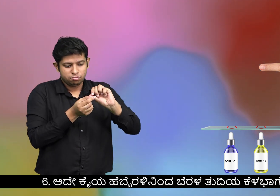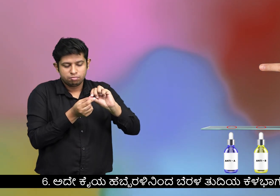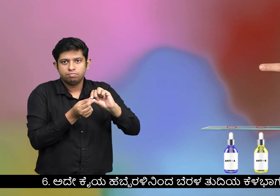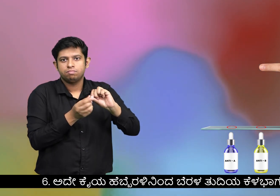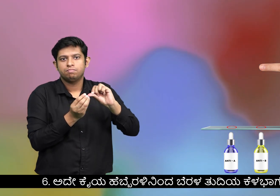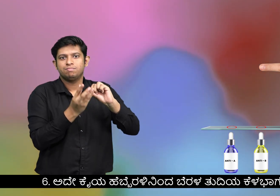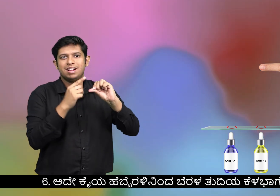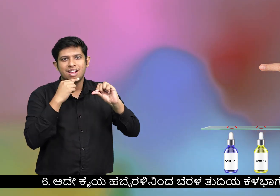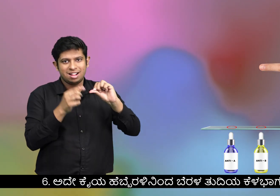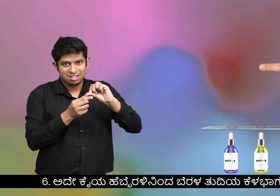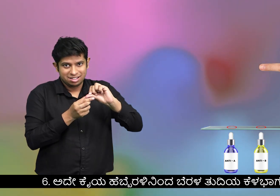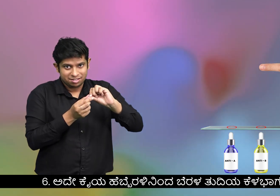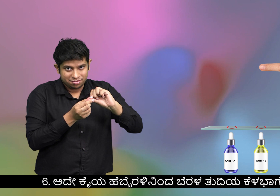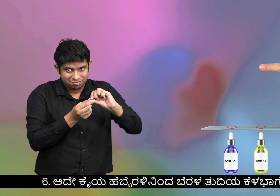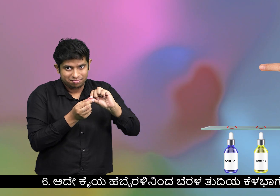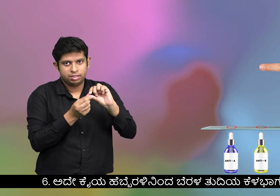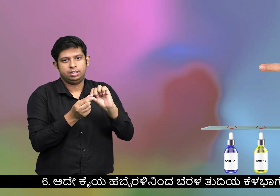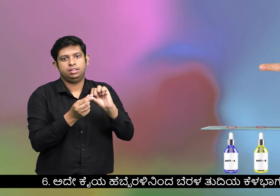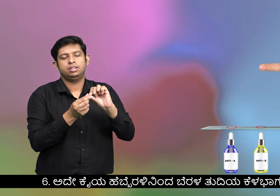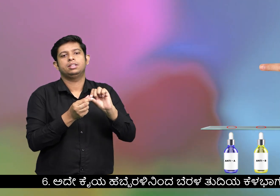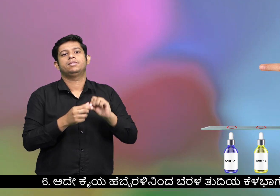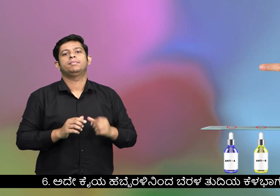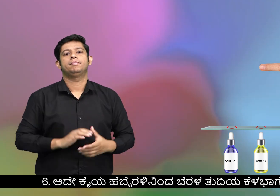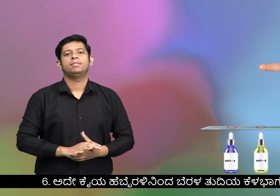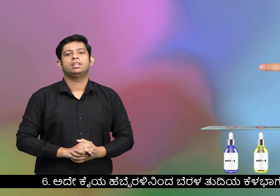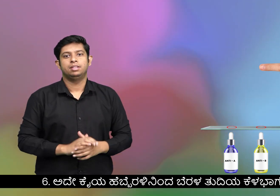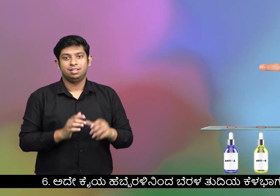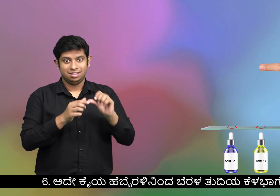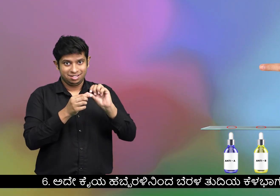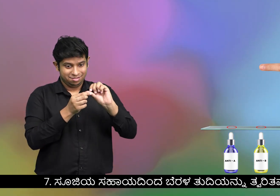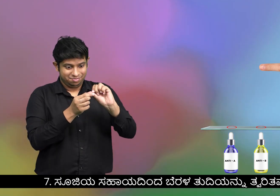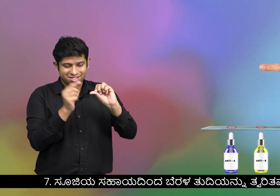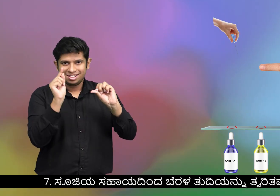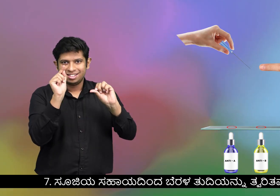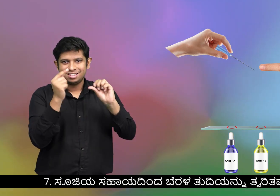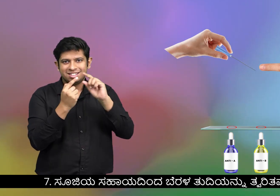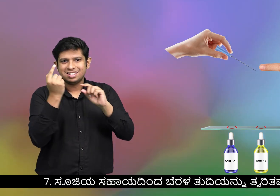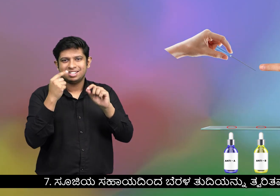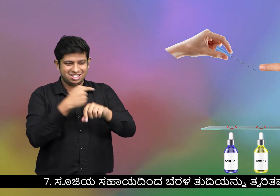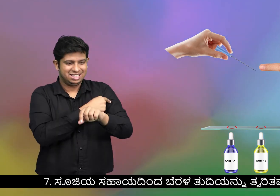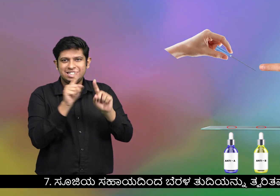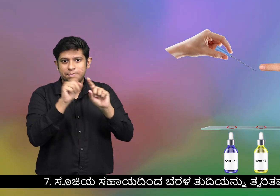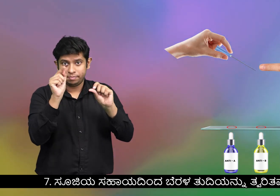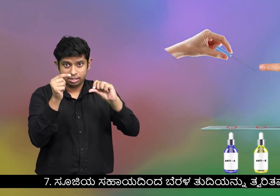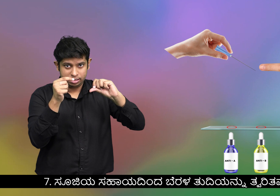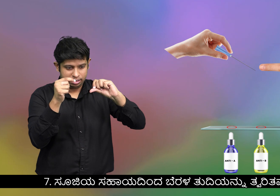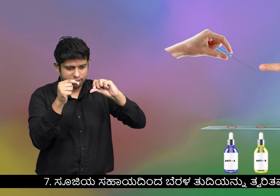ಕೈಯ ಹೆಬ್ಬೆರಳಿನಿಂದ ಬೆರಳ ತುದಿಯ ಕೆಳಭಾಗದಲ್ಲಿ ಒತ್ತಿರಿ. 7. ಸೂಜಿಯ ಸಹಾಯದಿಂದ ಬೆರಳು